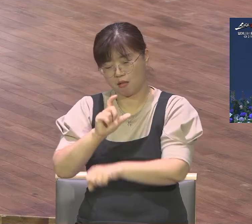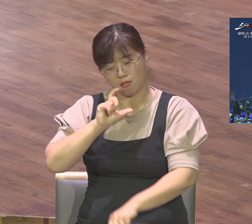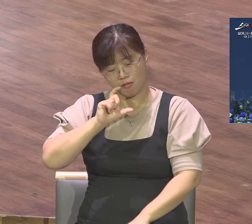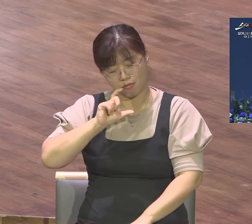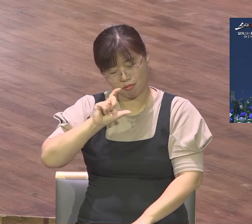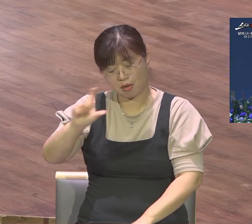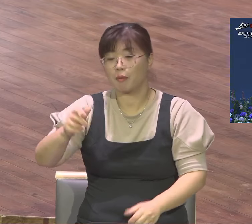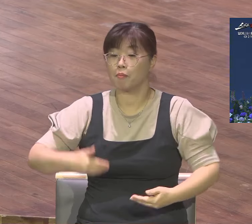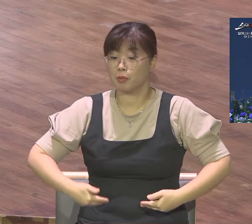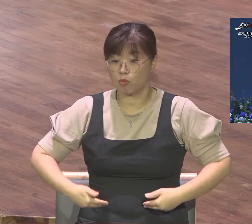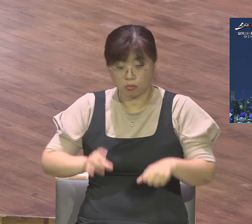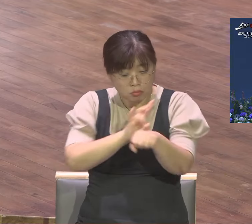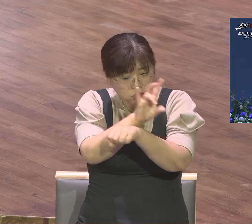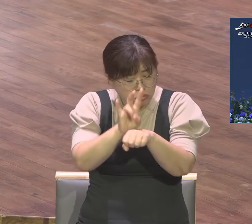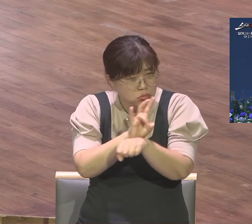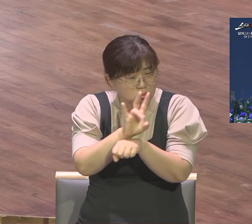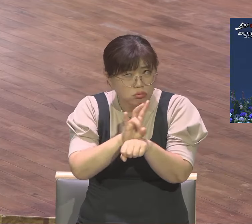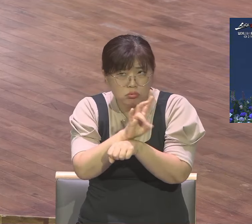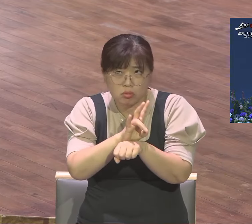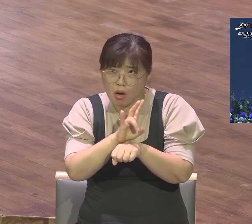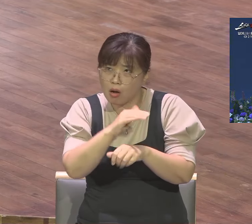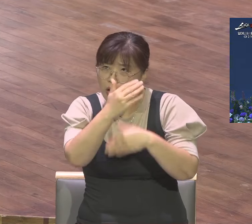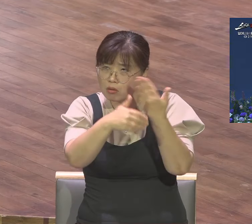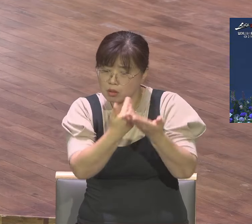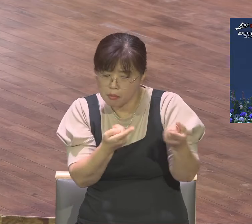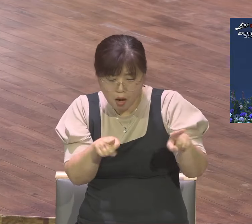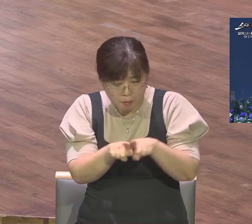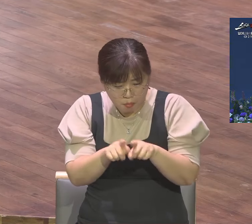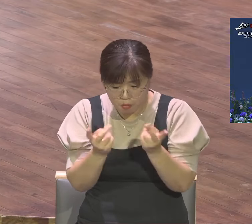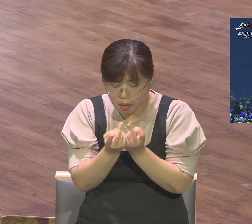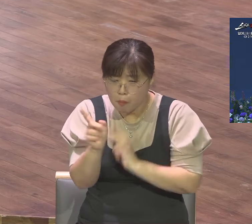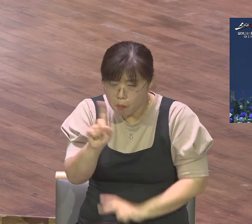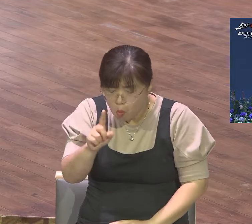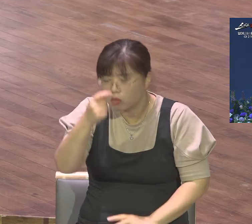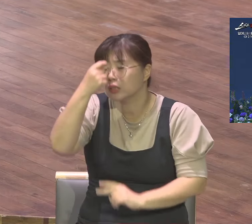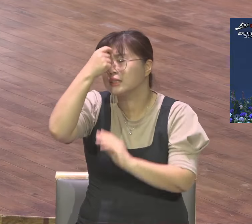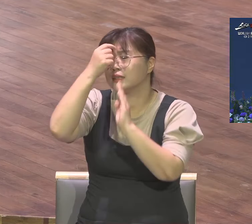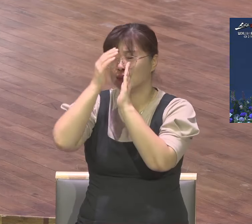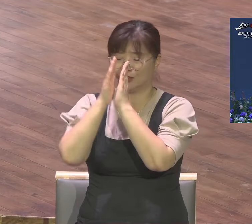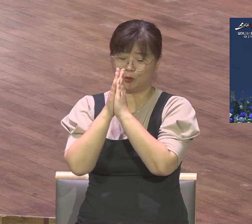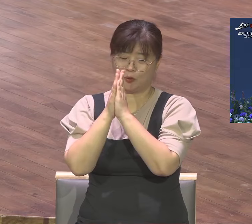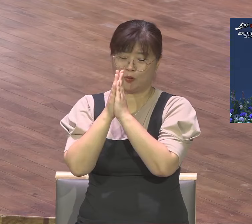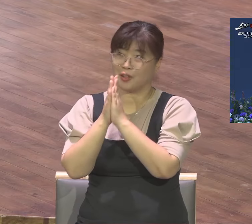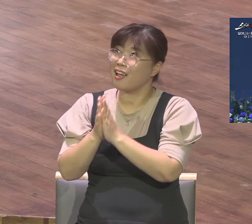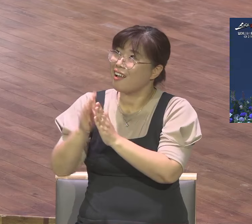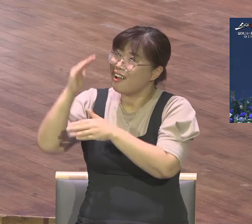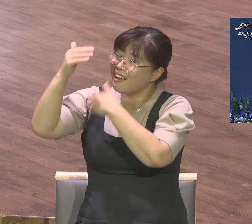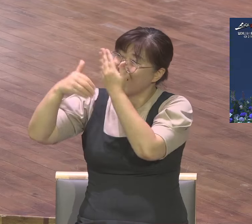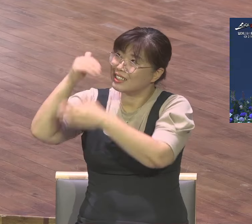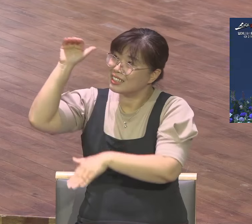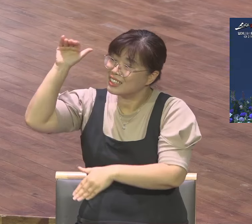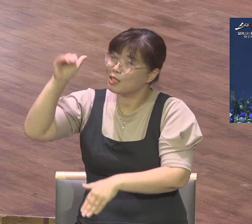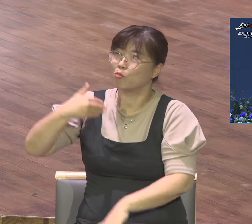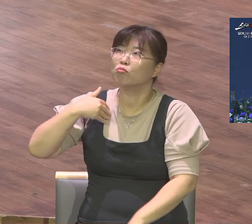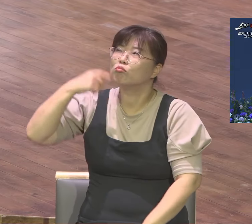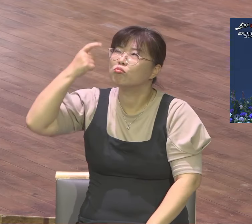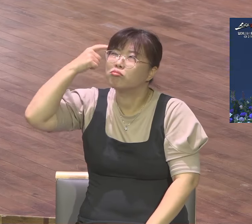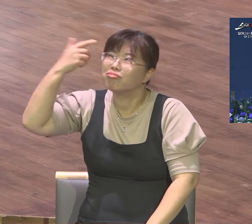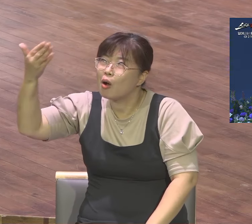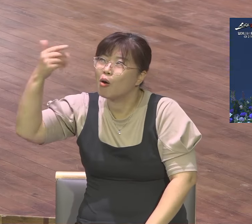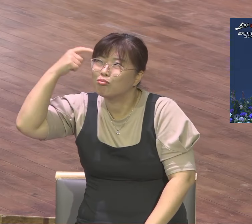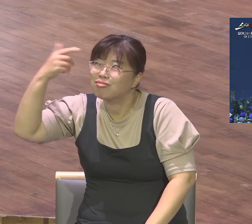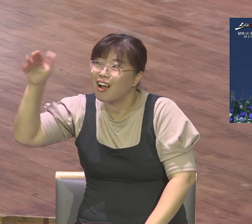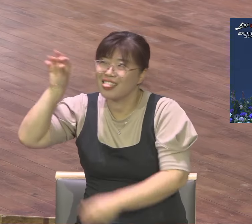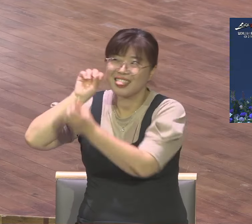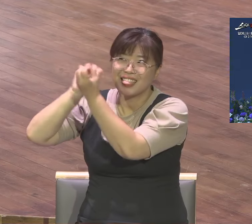기도지요. 기도. 늘 함께 24 뭐 하는데 기도. 주님과 물어보고 대답하고 주님께